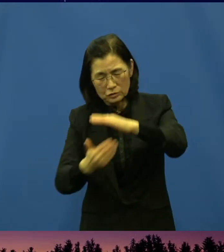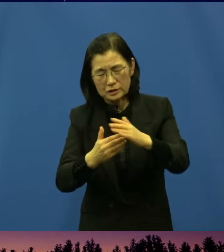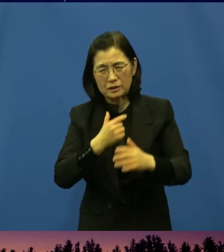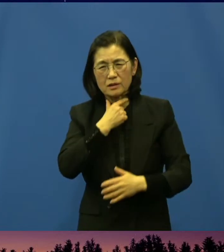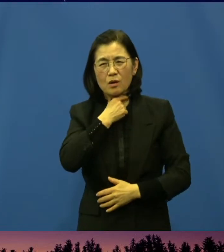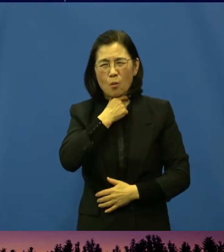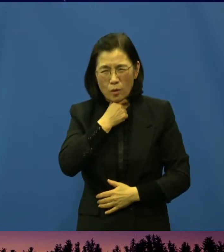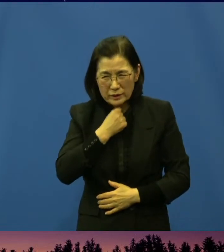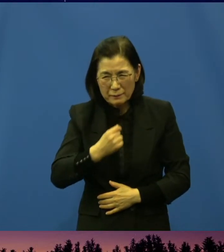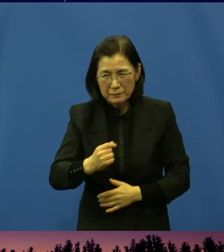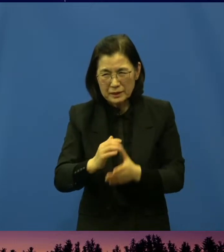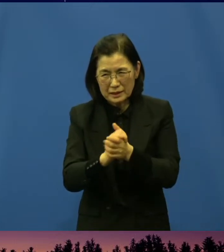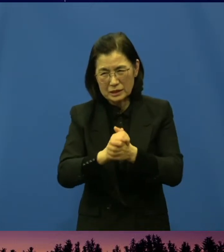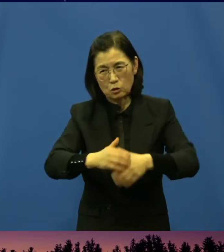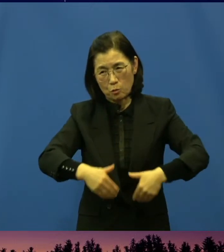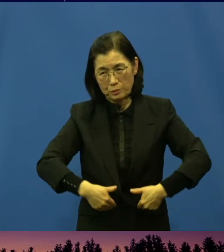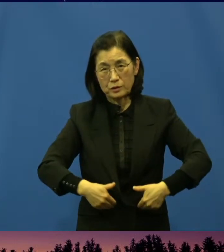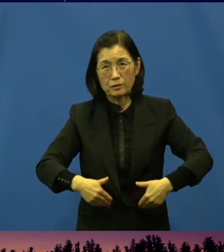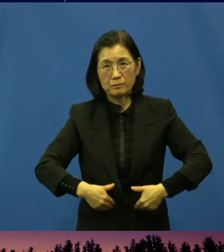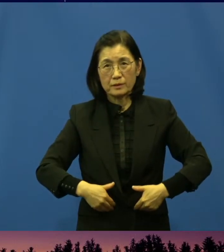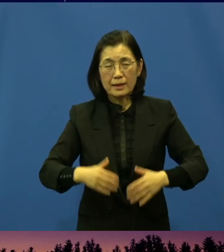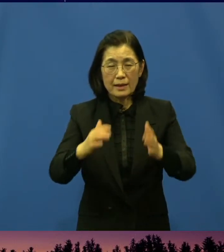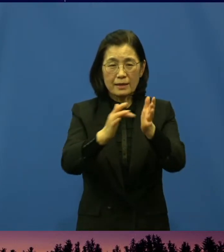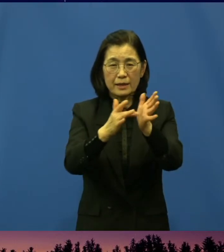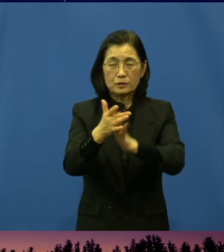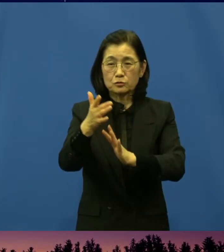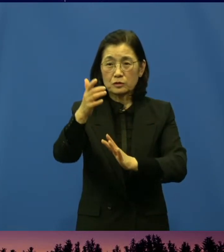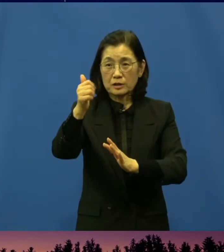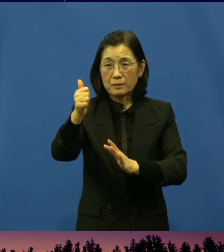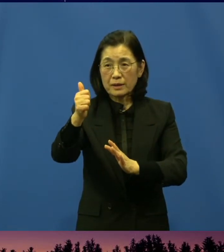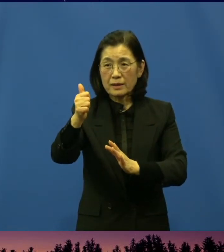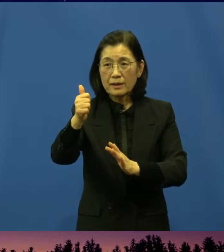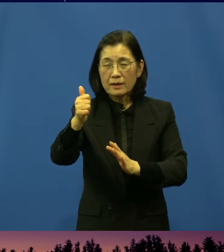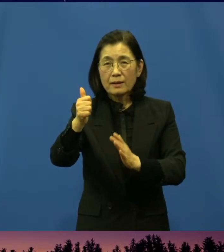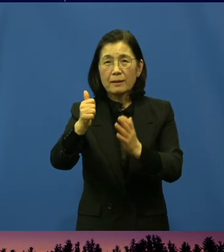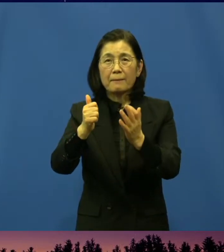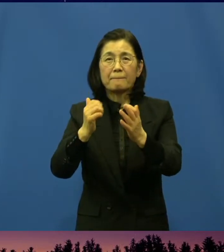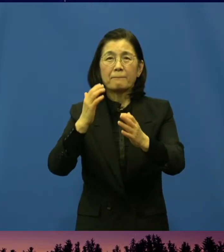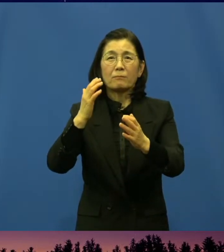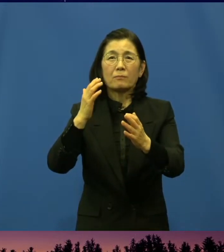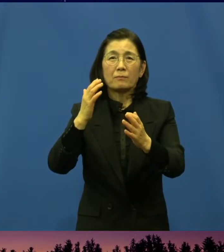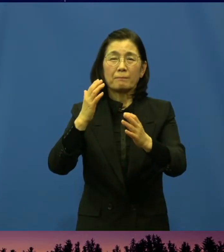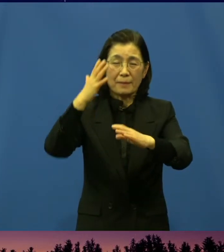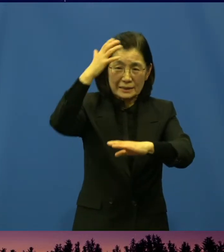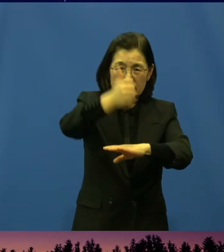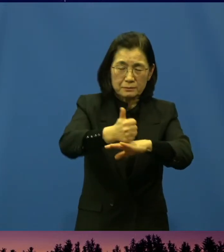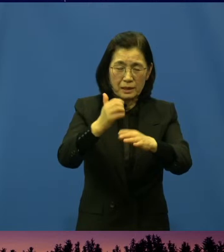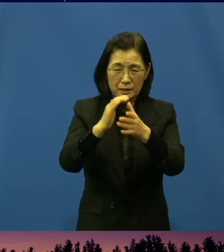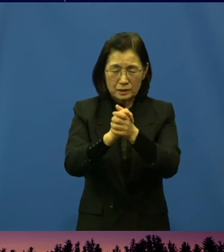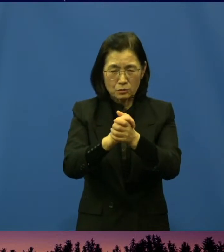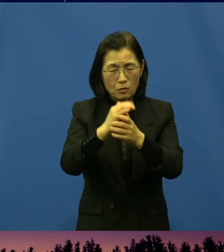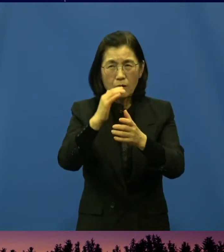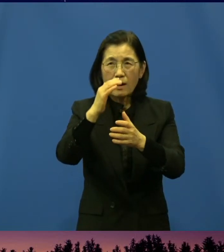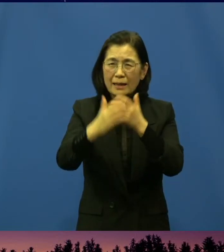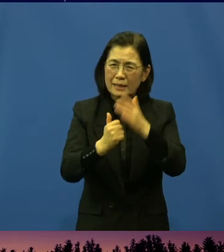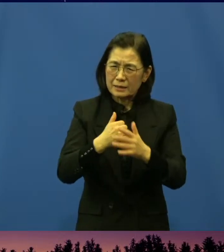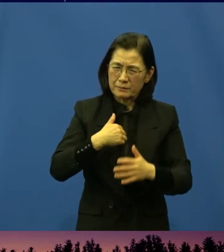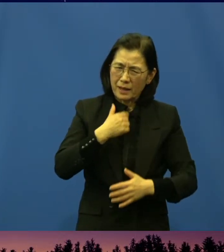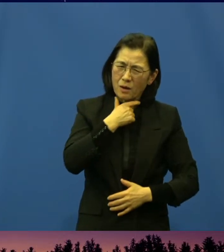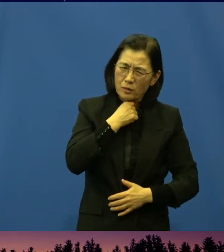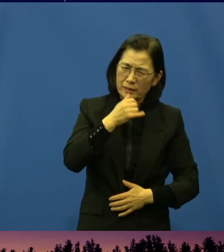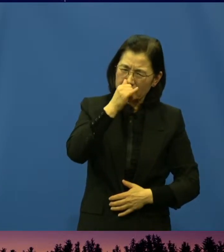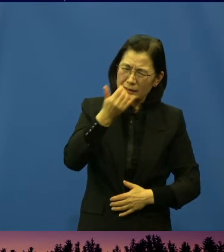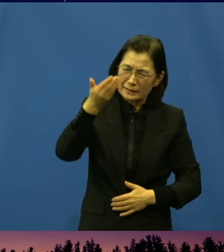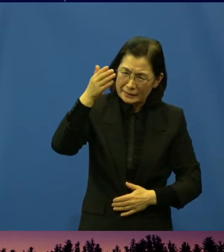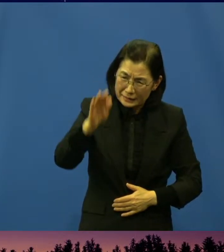예수님도 여러분 겟세마네 동산에서 마지막 기도는 그거잖아요, 그죠? 그래서 내가 원하는 게 있지만 아버지의 원대로 되기를 원한다.